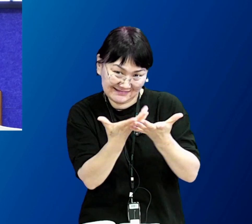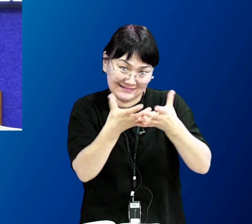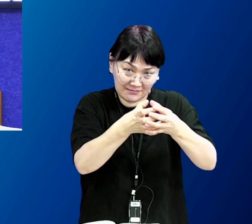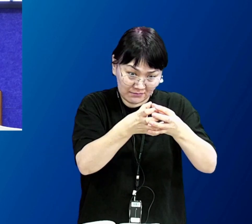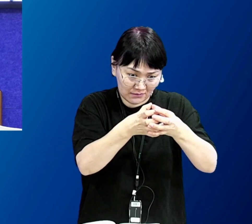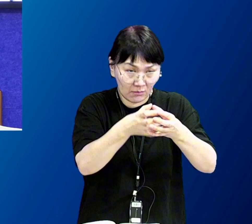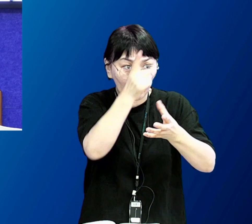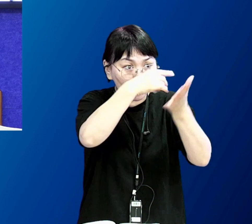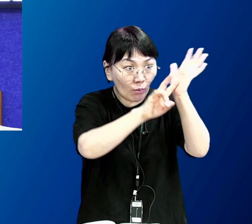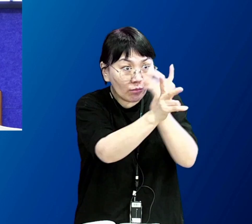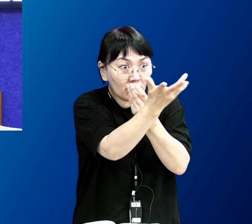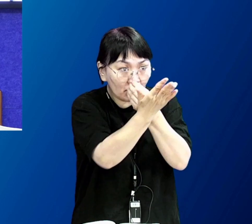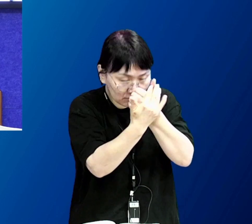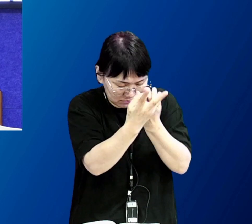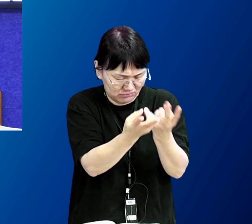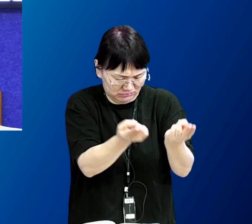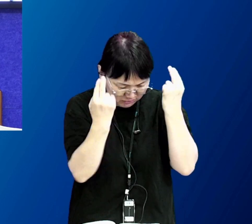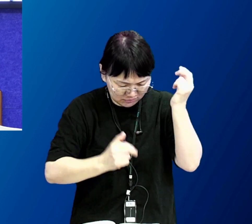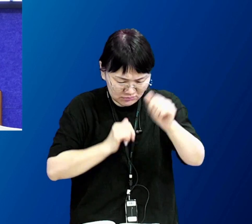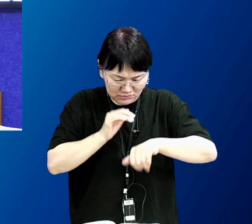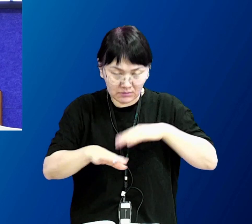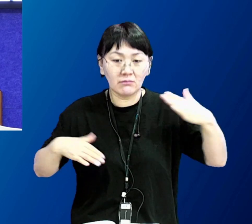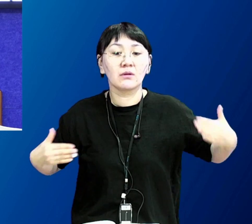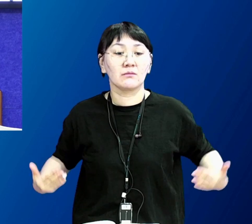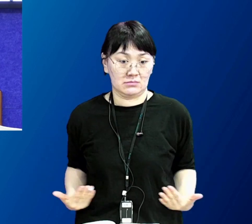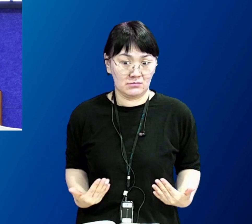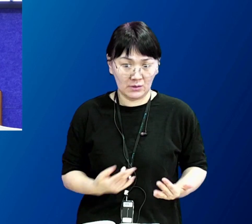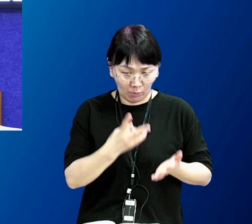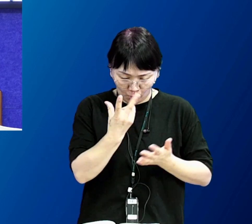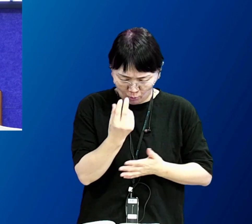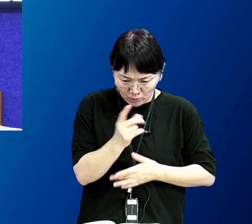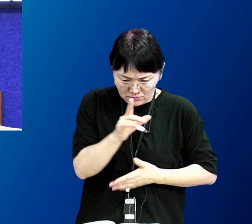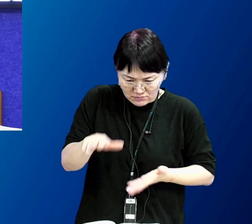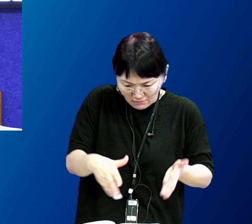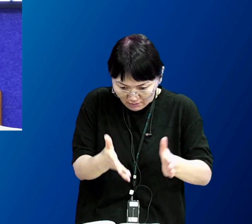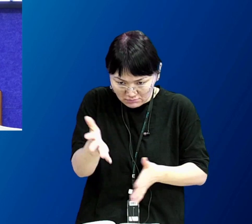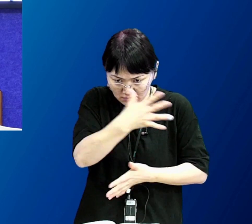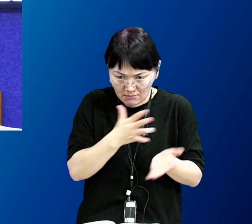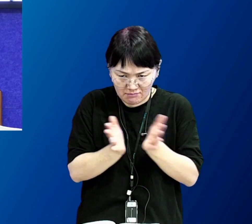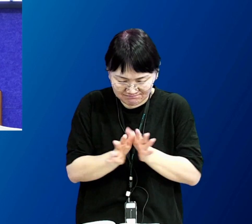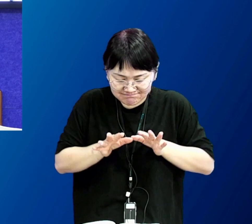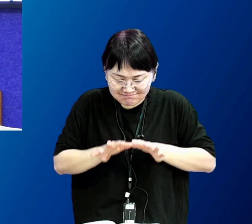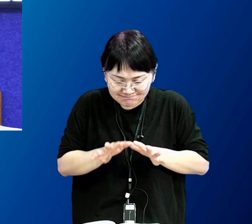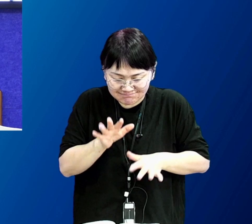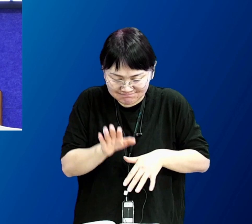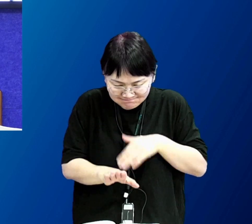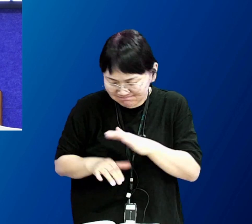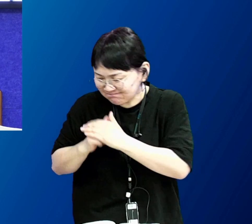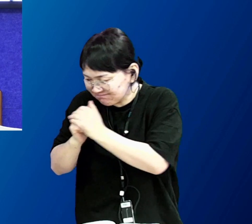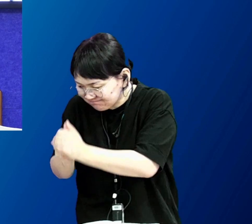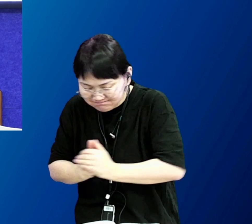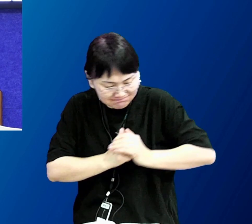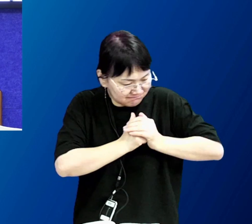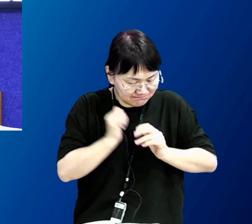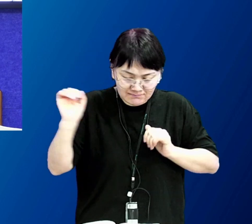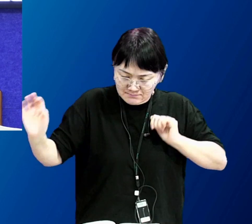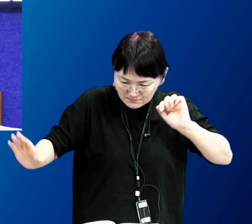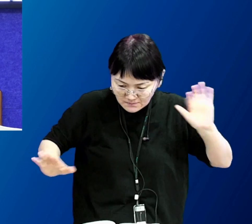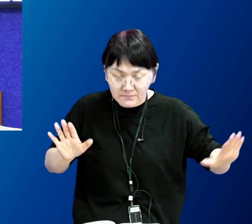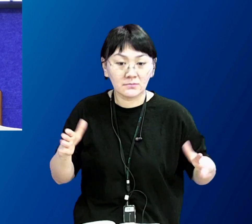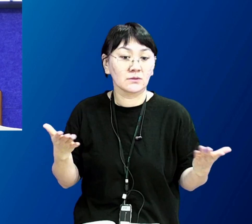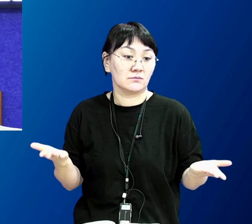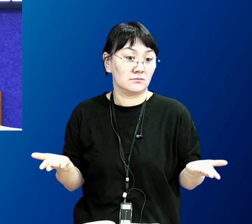дотор дуулуур тавиаж тэгж амьдарч байгаа. Үнний замаар алхаж байгаа. Би юуныг хүндлэн хайрлж байна гэдэг нь юу юм